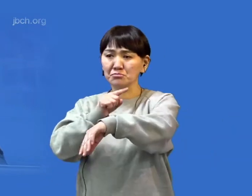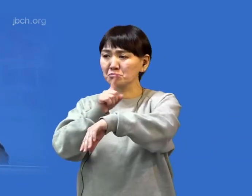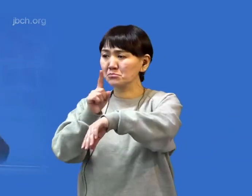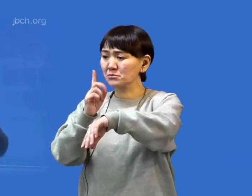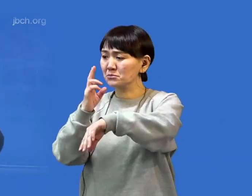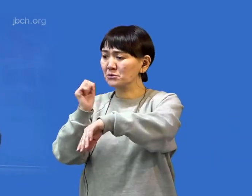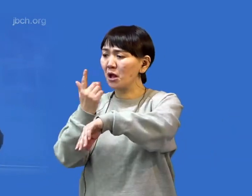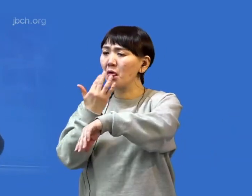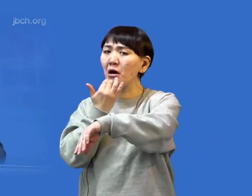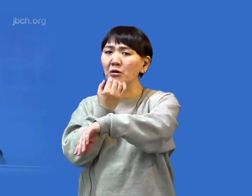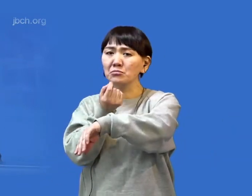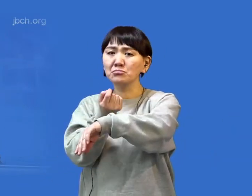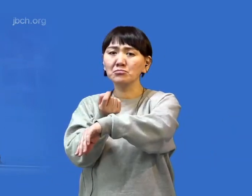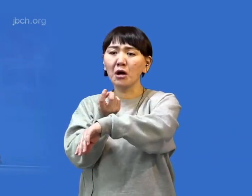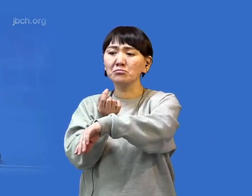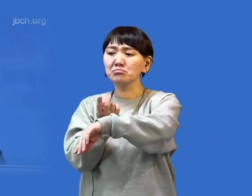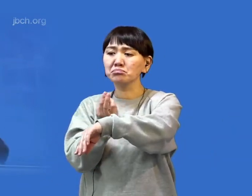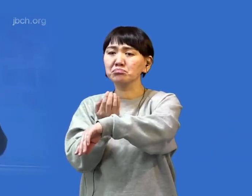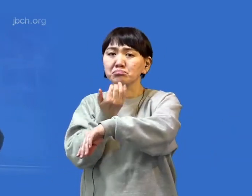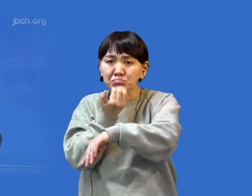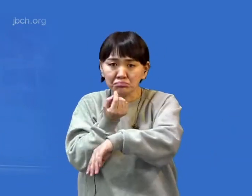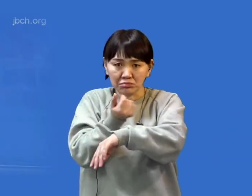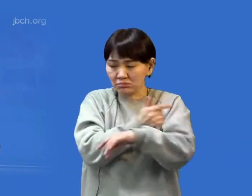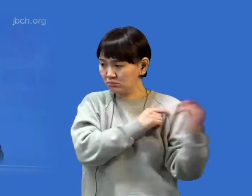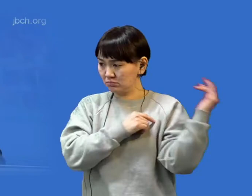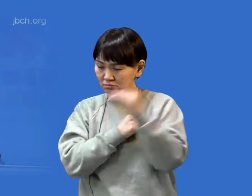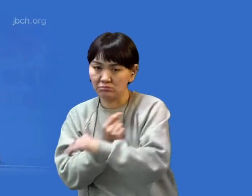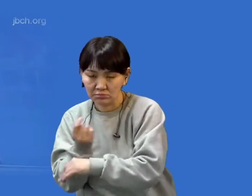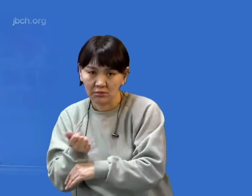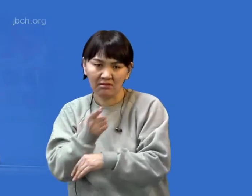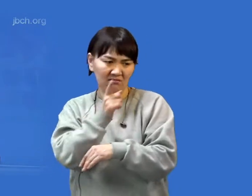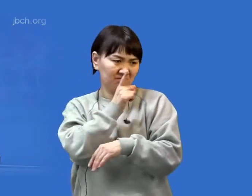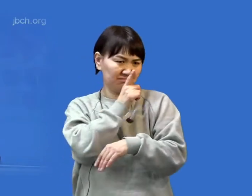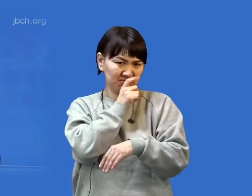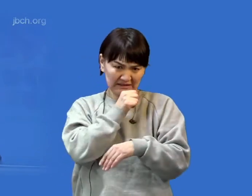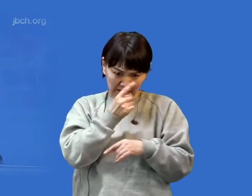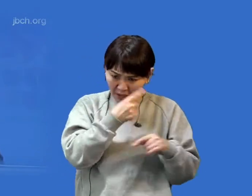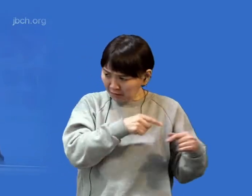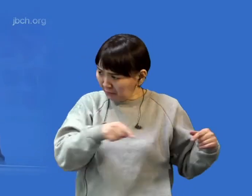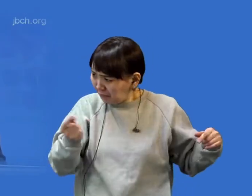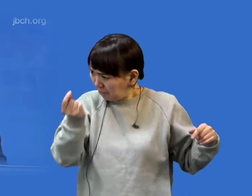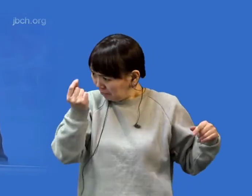Бурхны хүч чадалд үл итгэж байгаа учраас бурхны үгэнд дуулуургүй байгаа учраас.